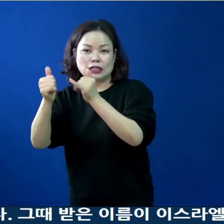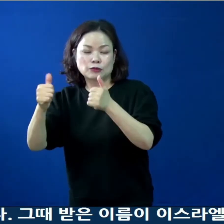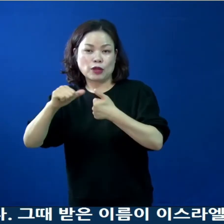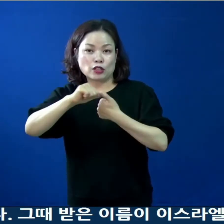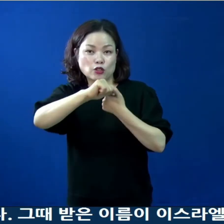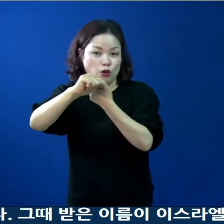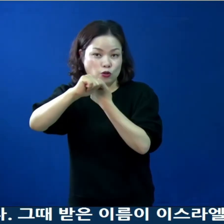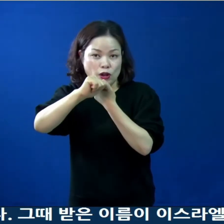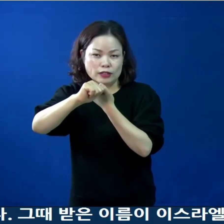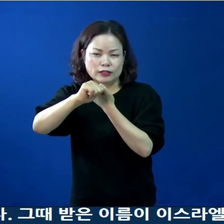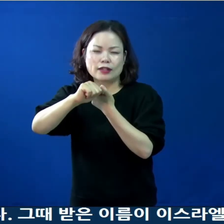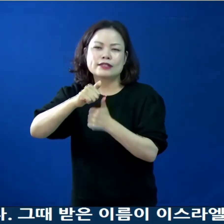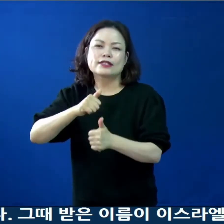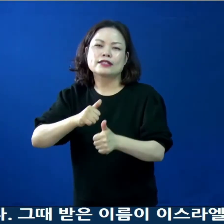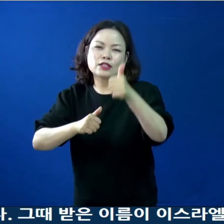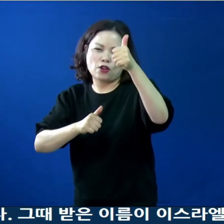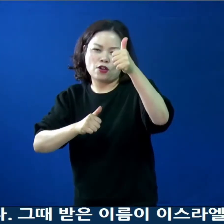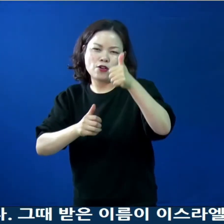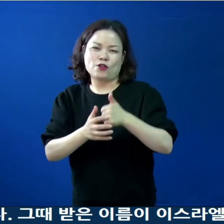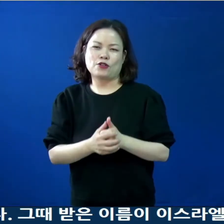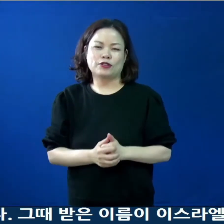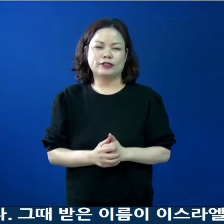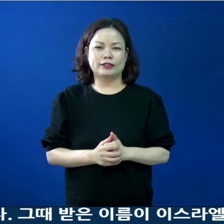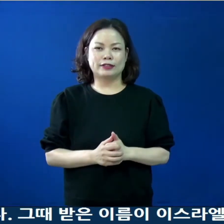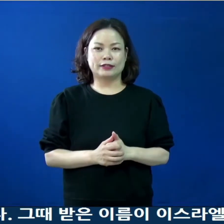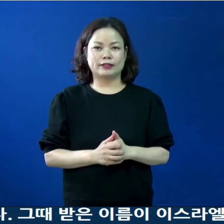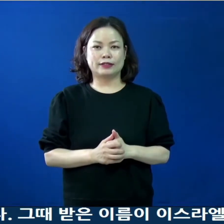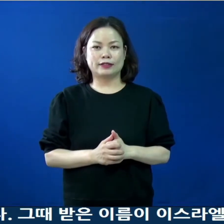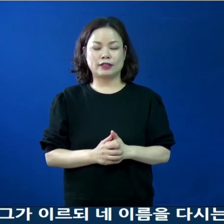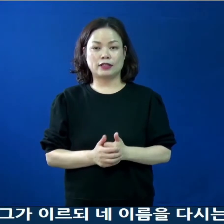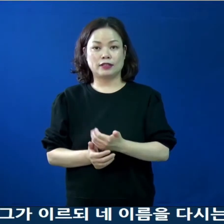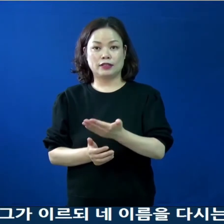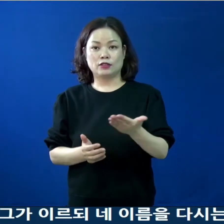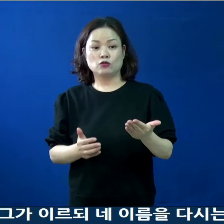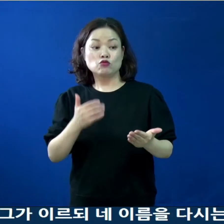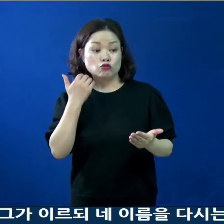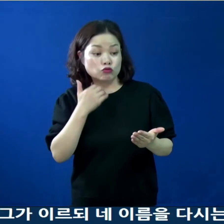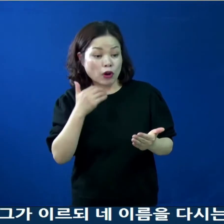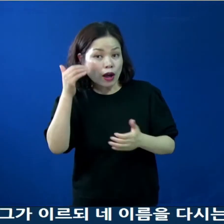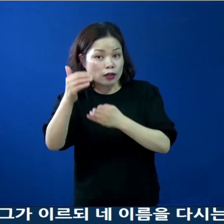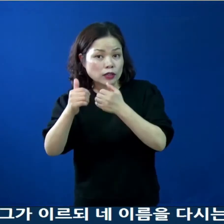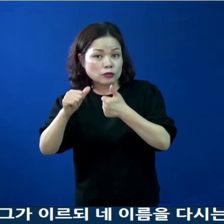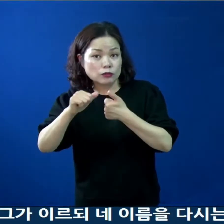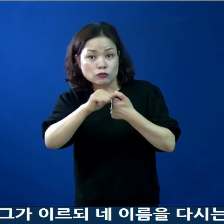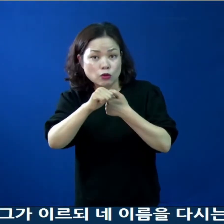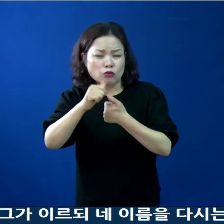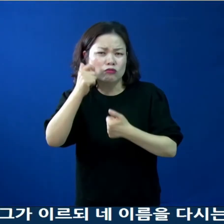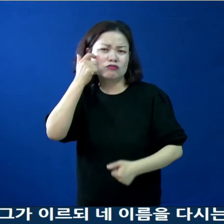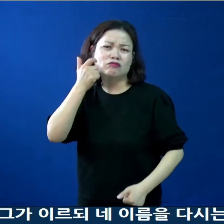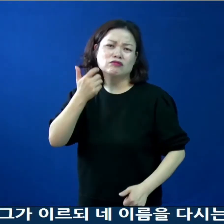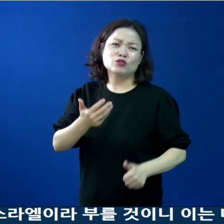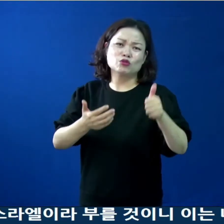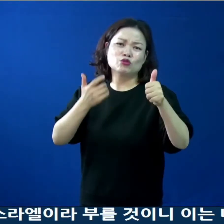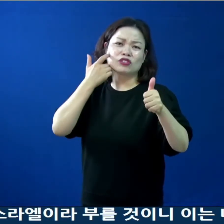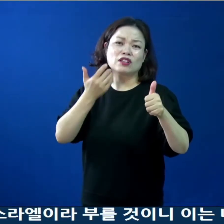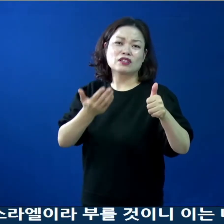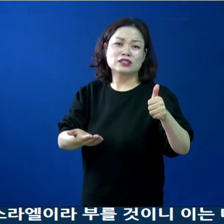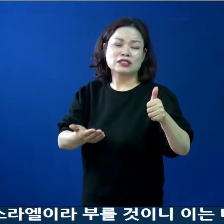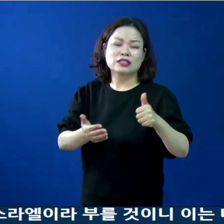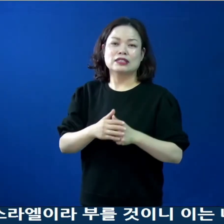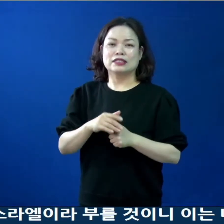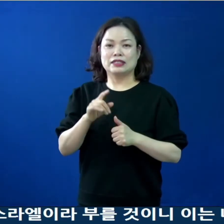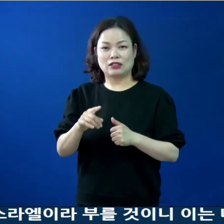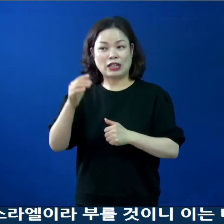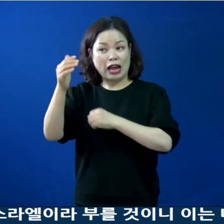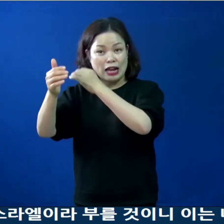겨루어 이겼음이니라. 아멘. 여러분, 누가 하나님과 겨루어 이기겠습니까?